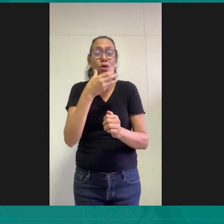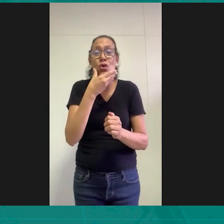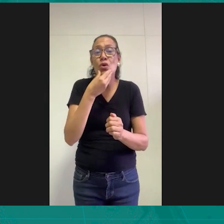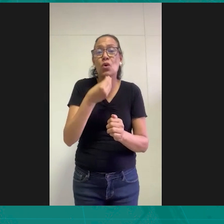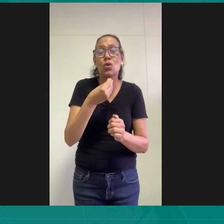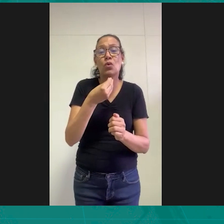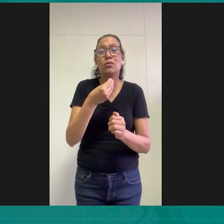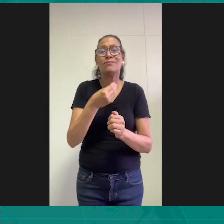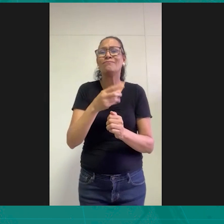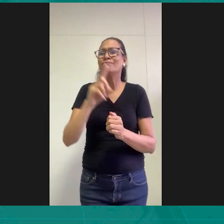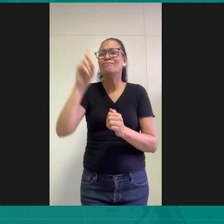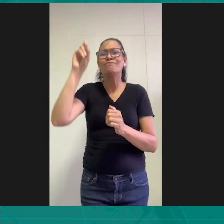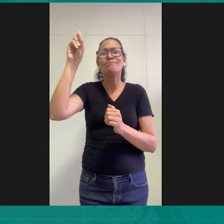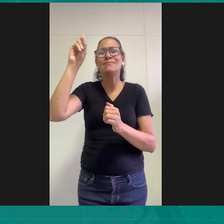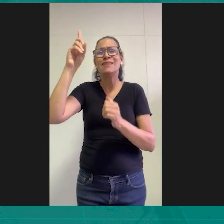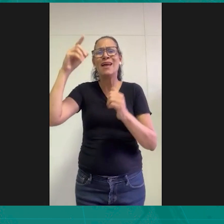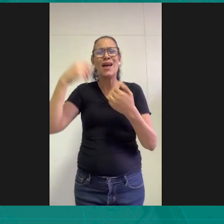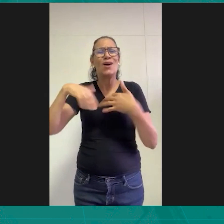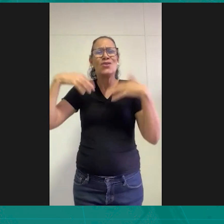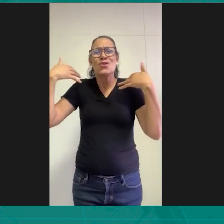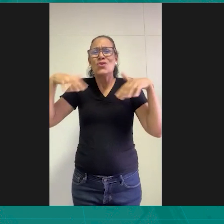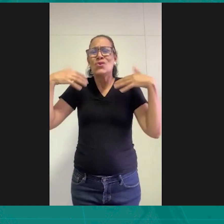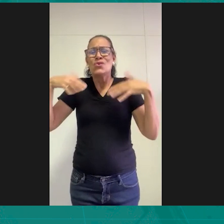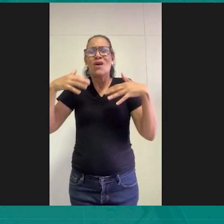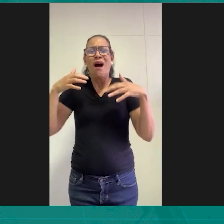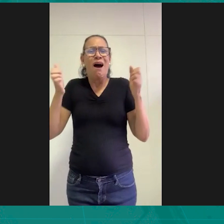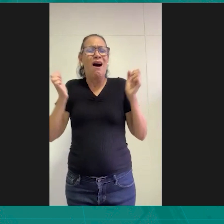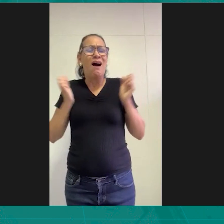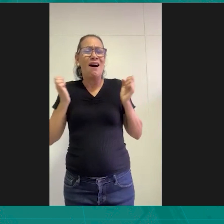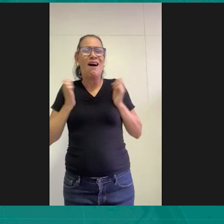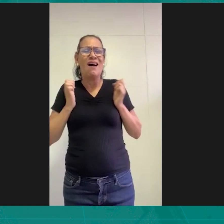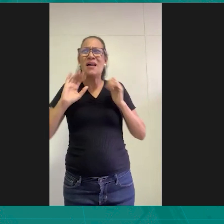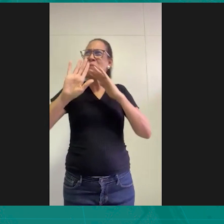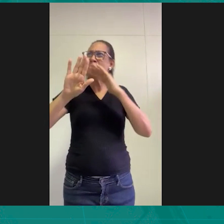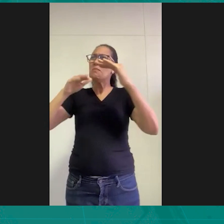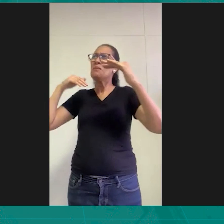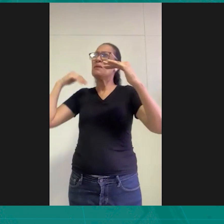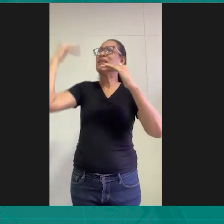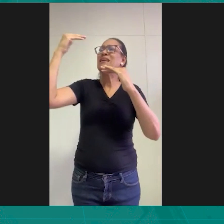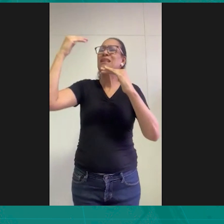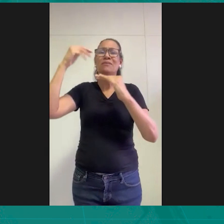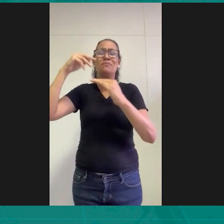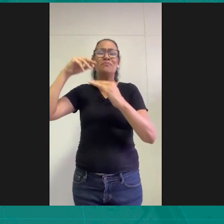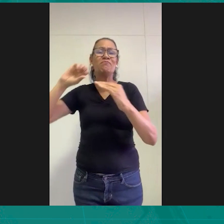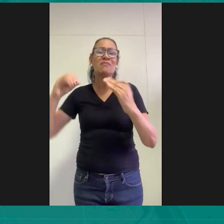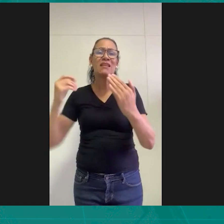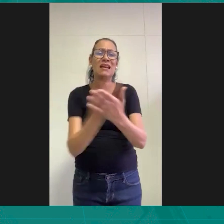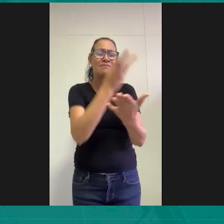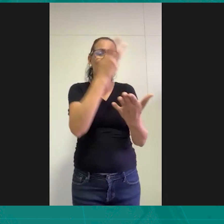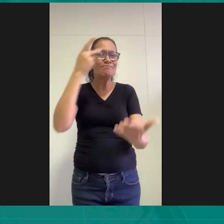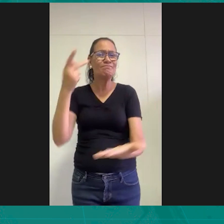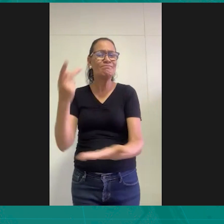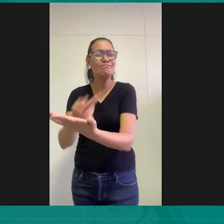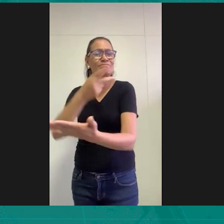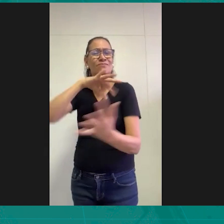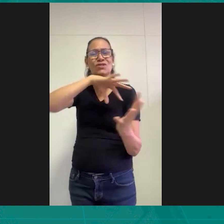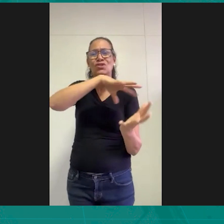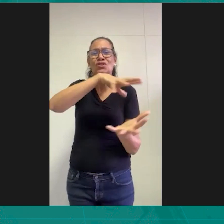rico, tão grande, né? Criador de todo o universo, Deus quer habitar com você.